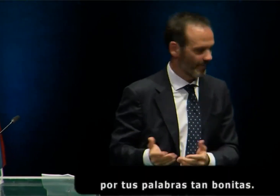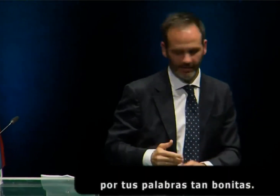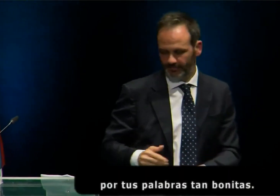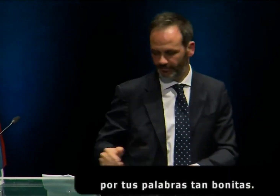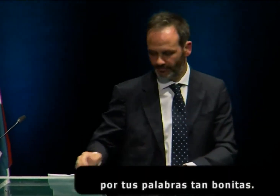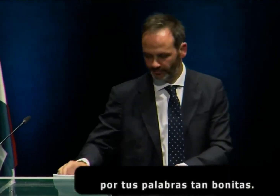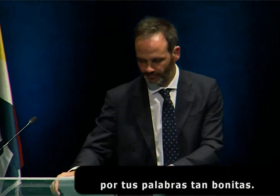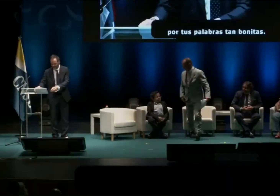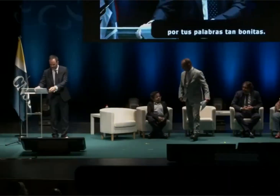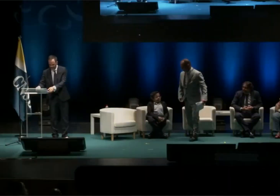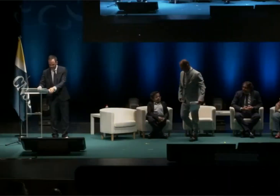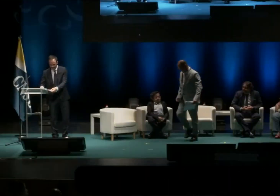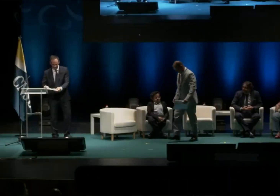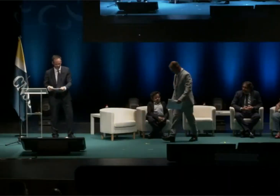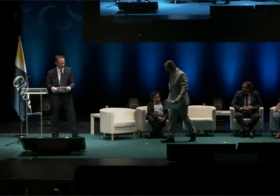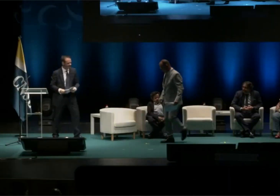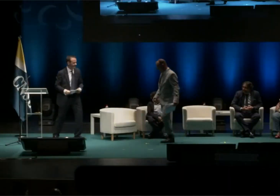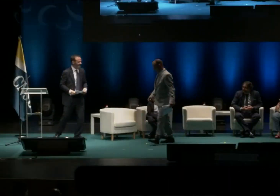favor, cuando quieras.